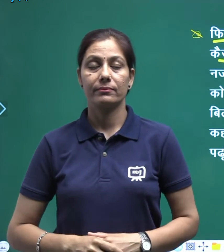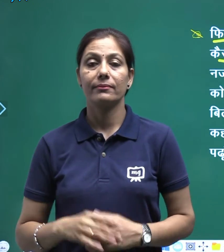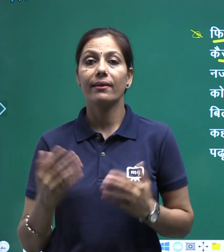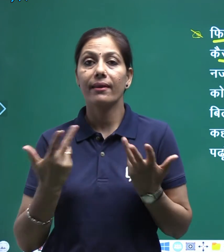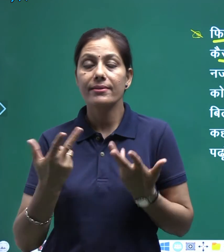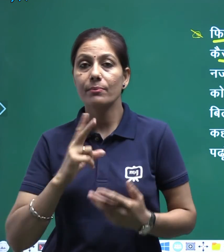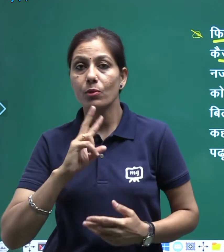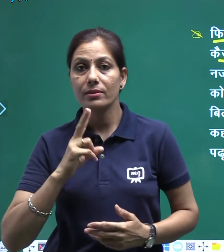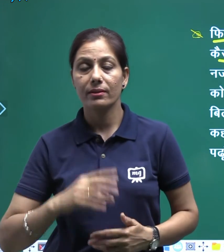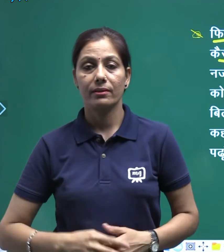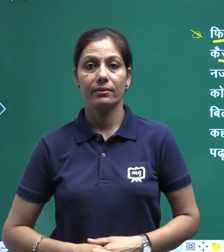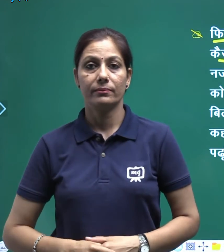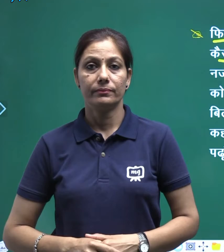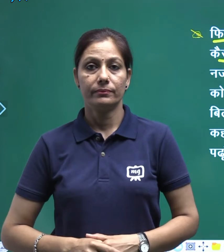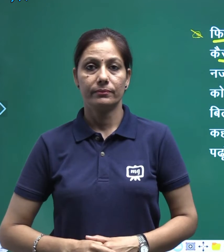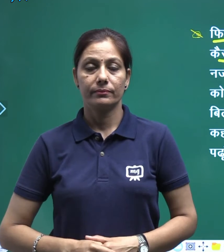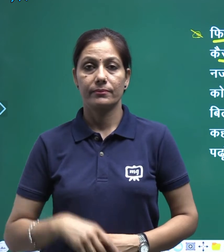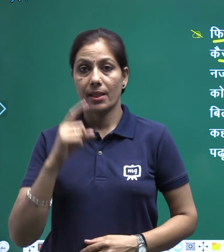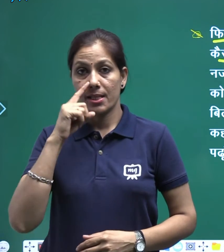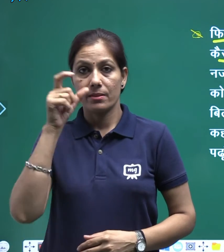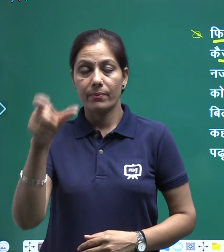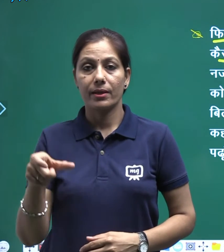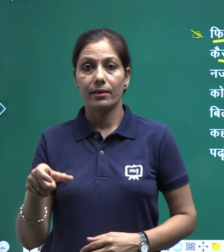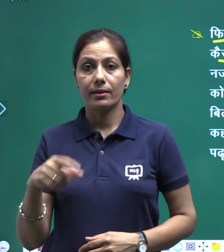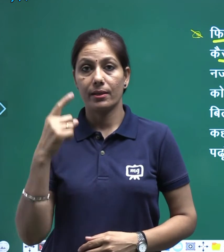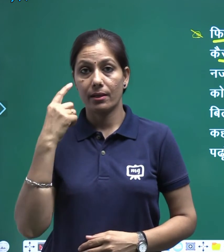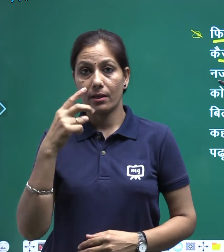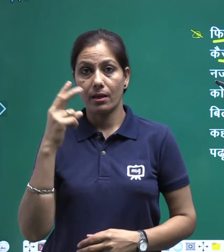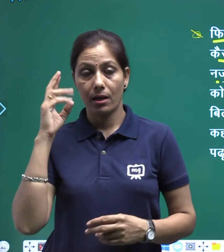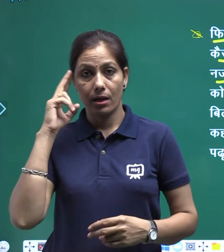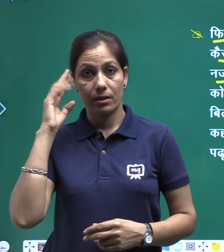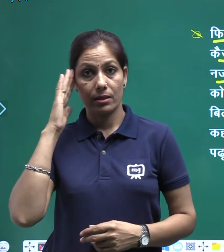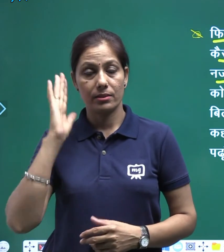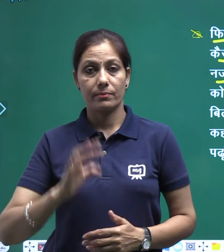कैसे कर सकते हैं? चंपा की नज़र में